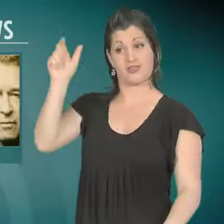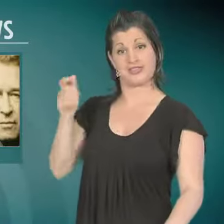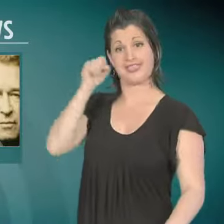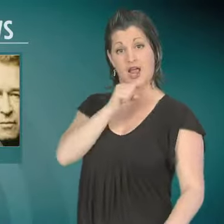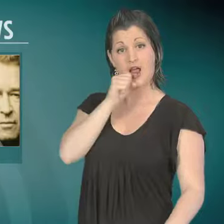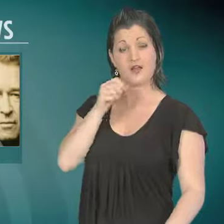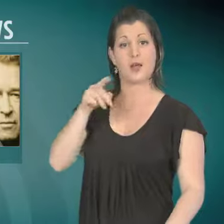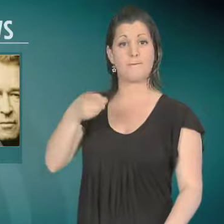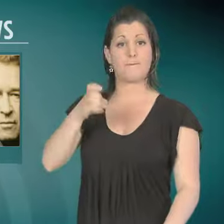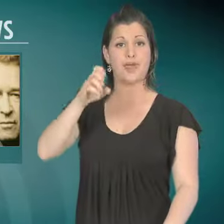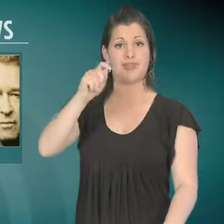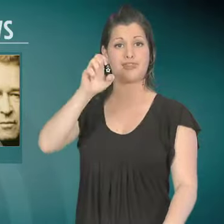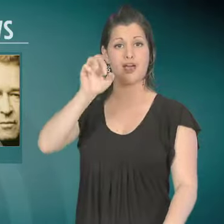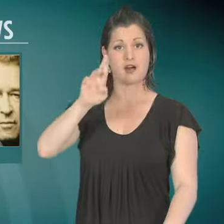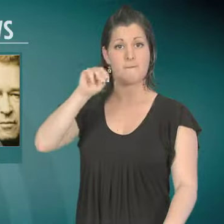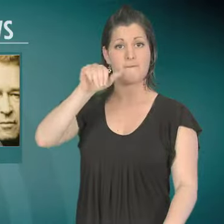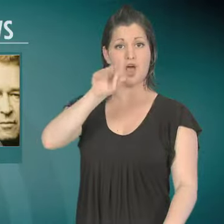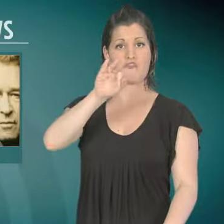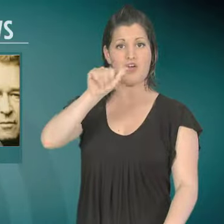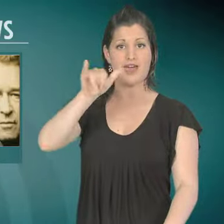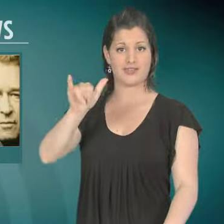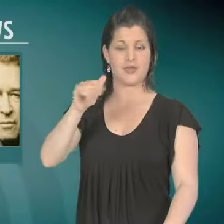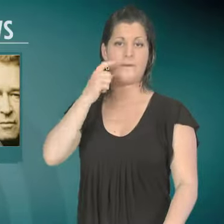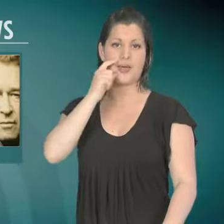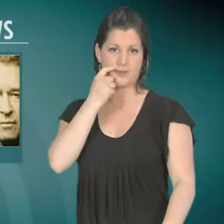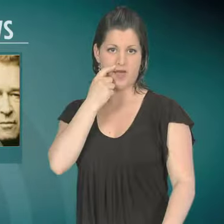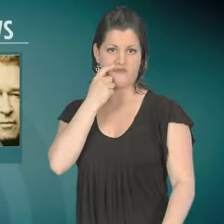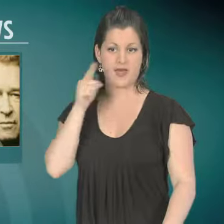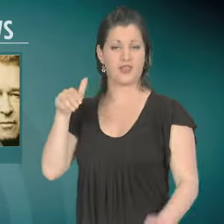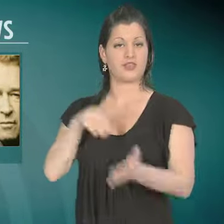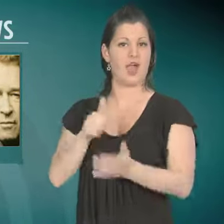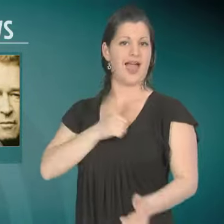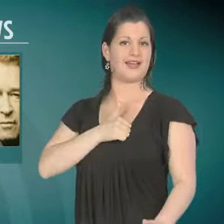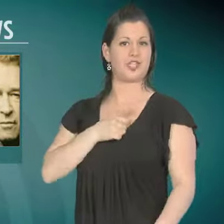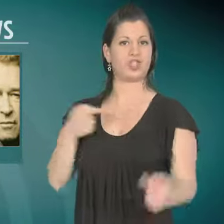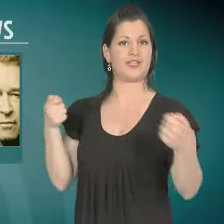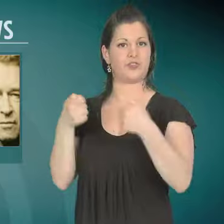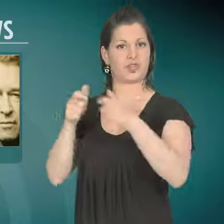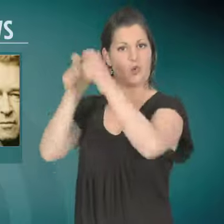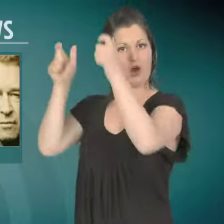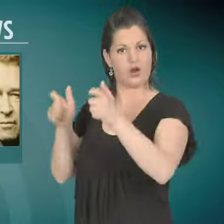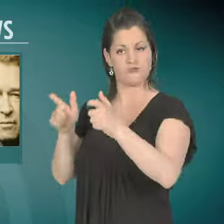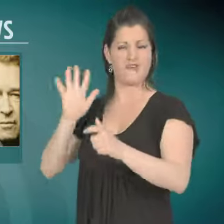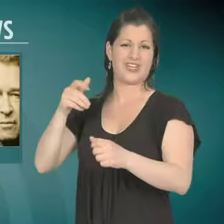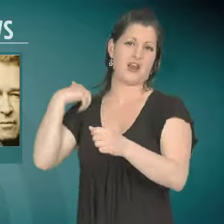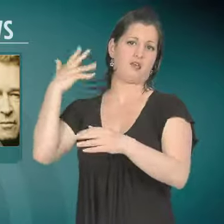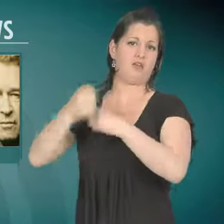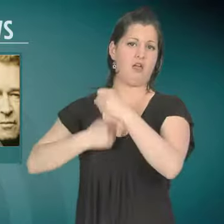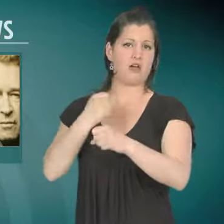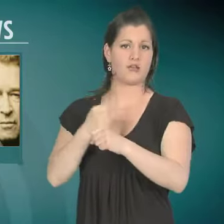Der weltbekannte Sänger Peter Maffay setzt sich seit vielen Jahren mit seiner eigenen Stiftung für in Not geratene Kinder